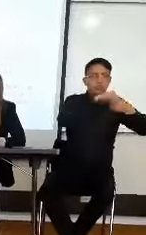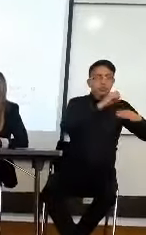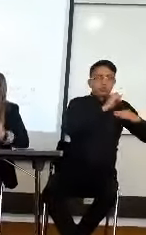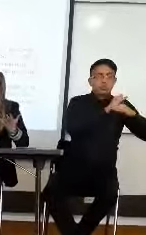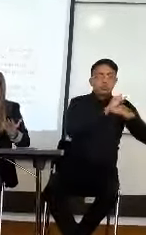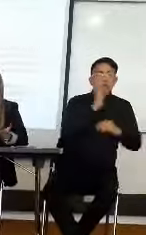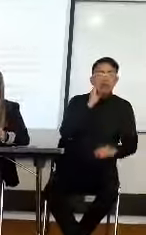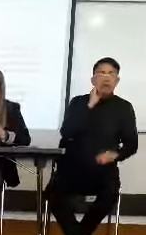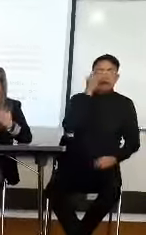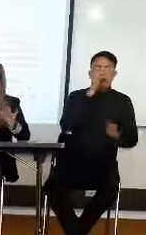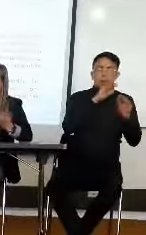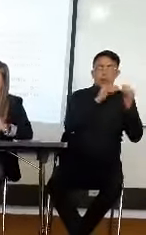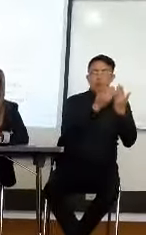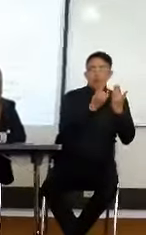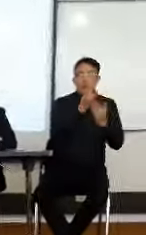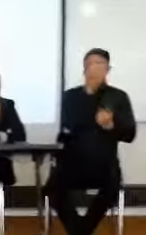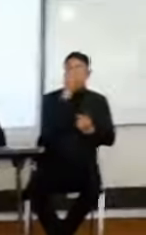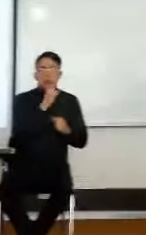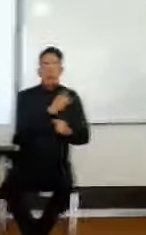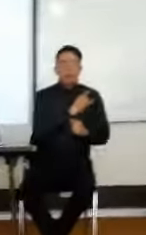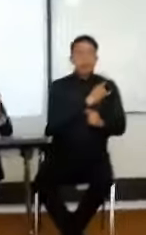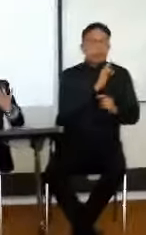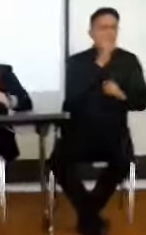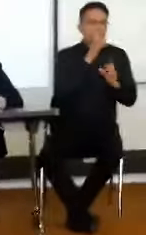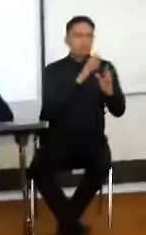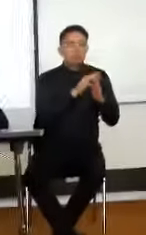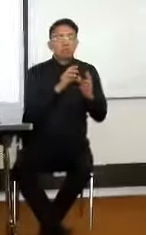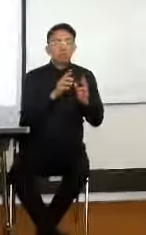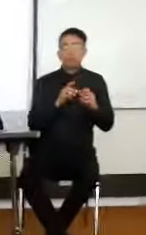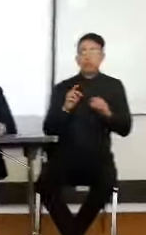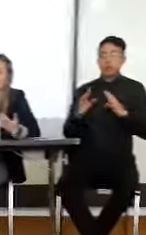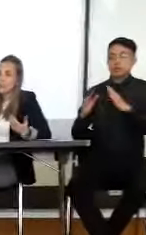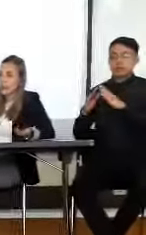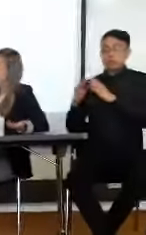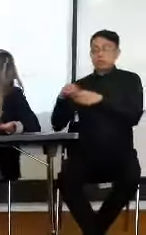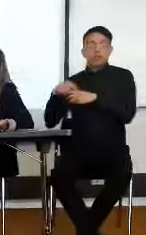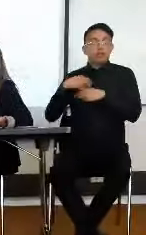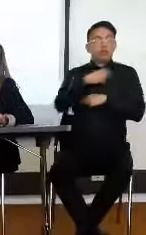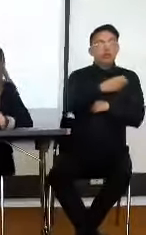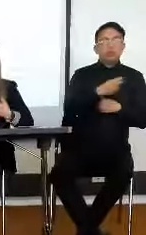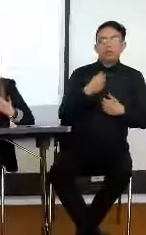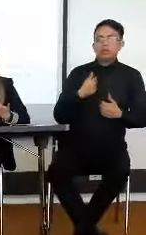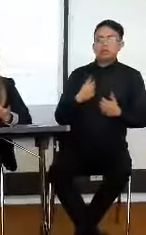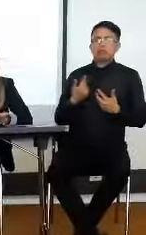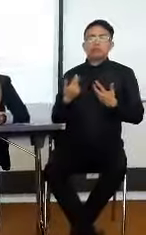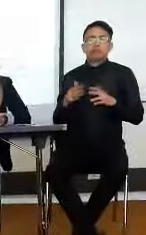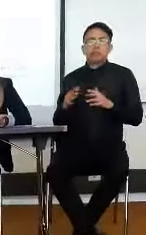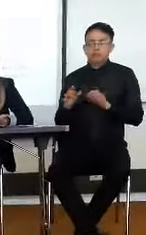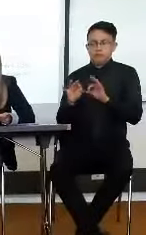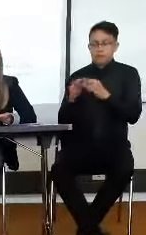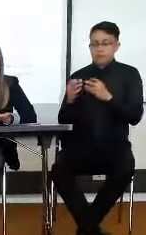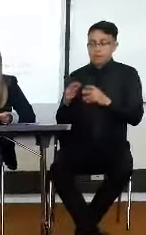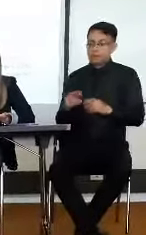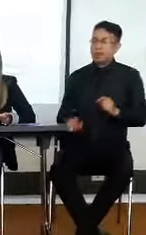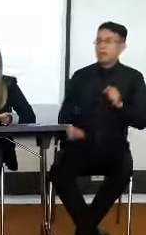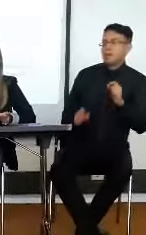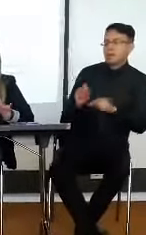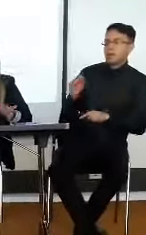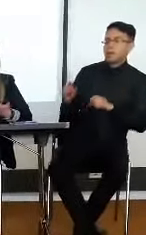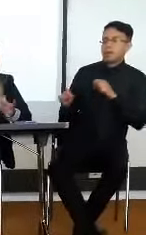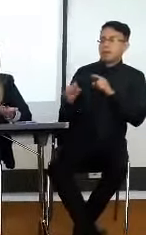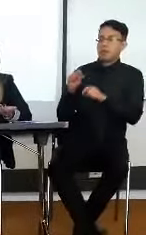algún sistema de educación o de actividades extra. Entonces tenemos ese temor, que podamos responder a esas motivaciones